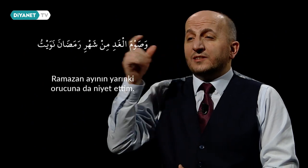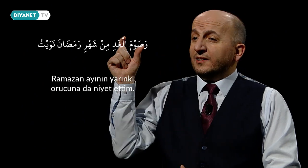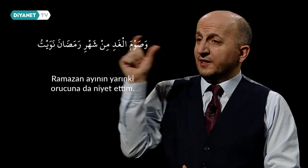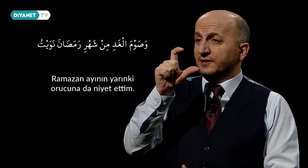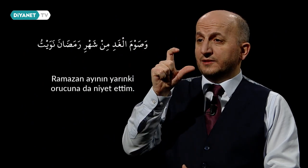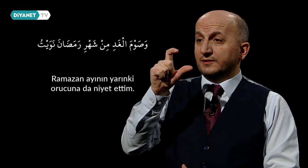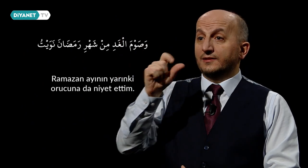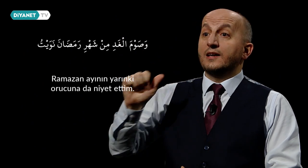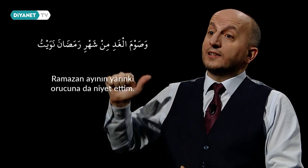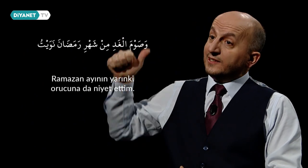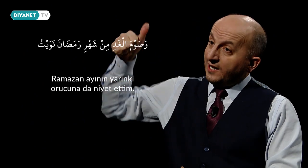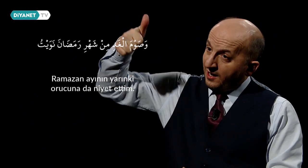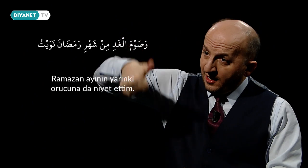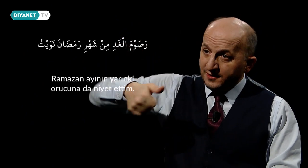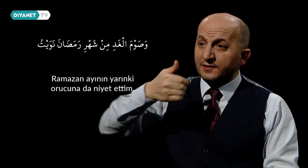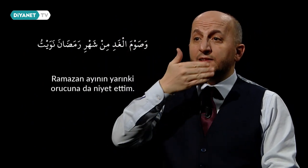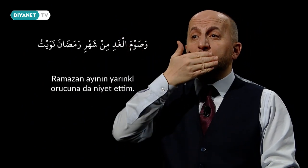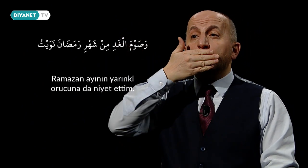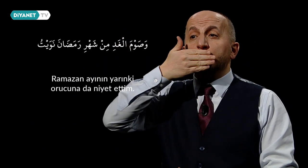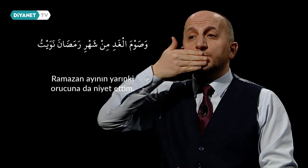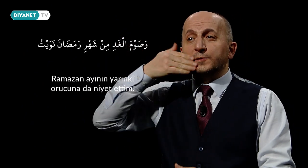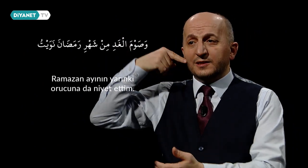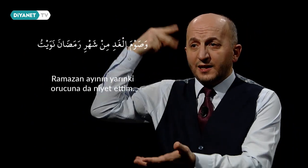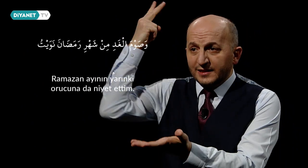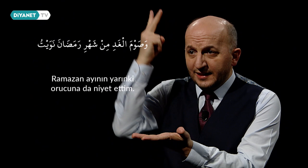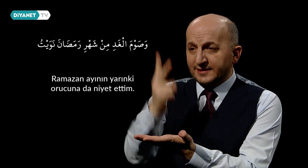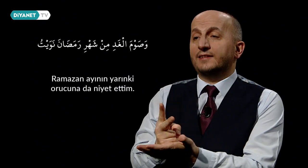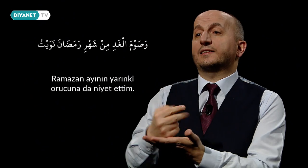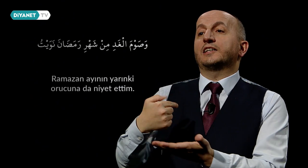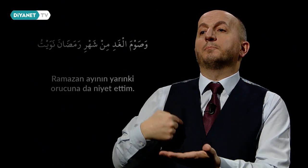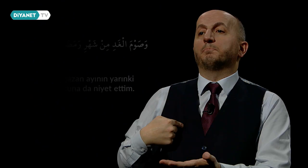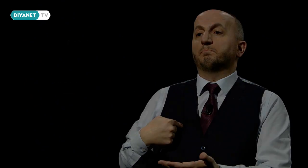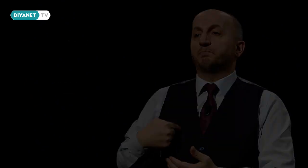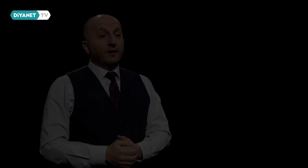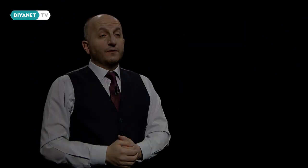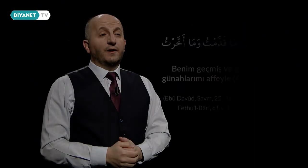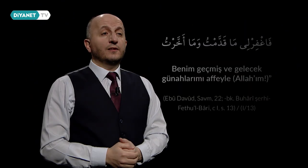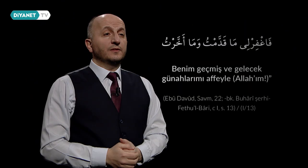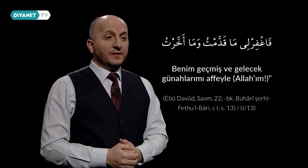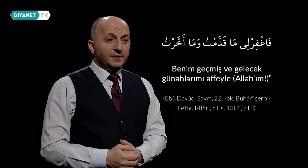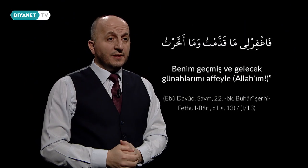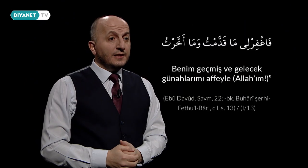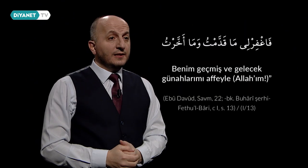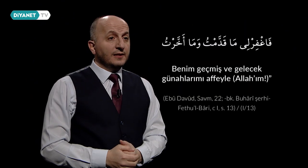Ramazan ayının yarınki orucuna da niyet ettim. Fâgfirli